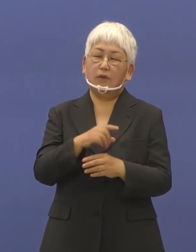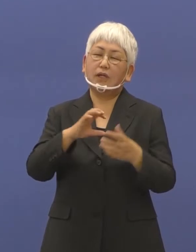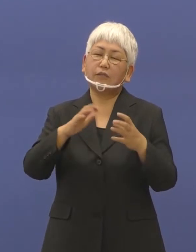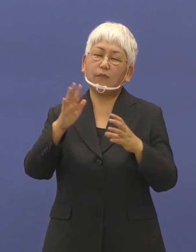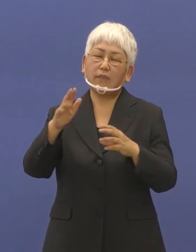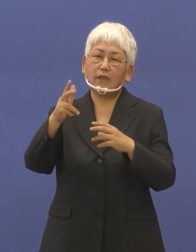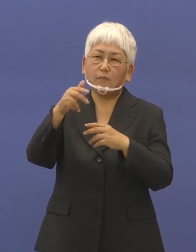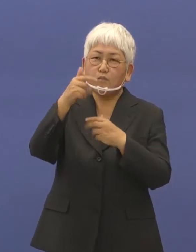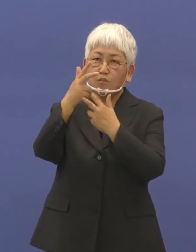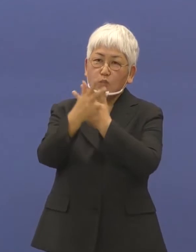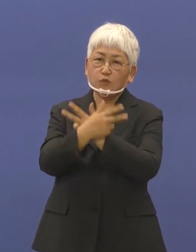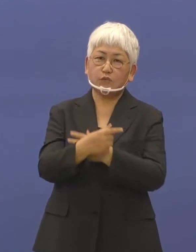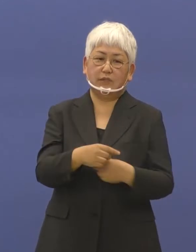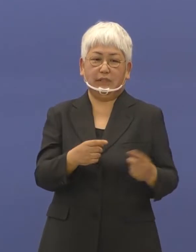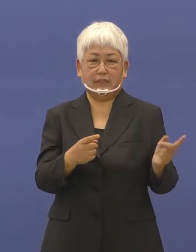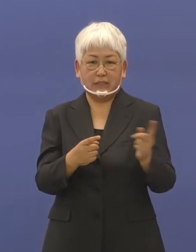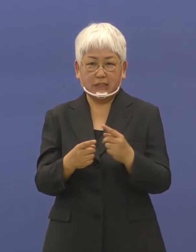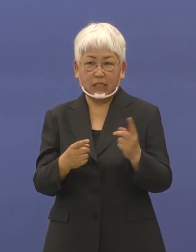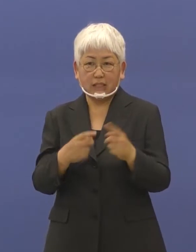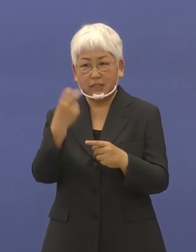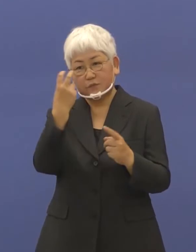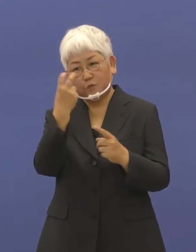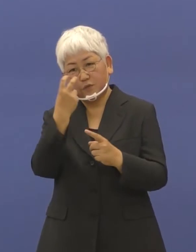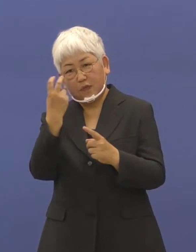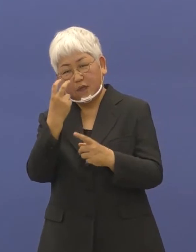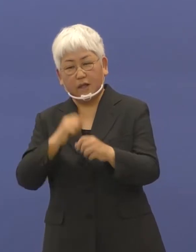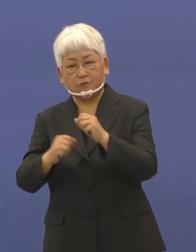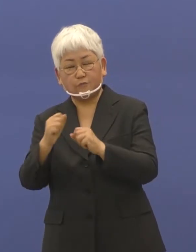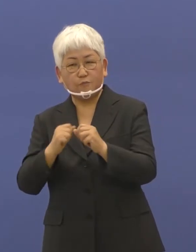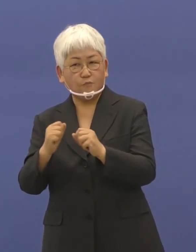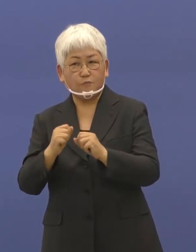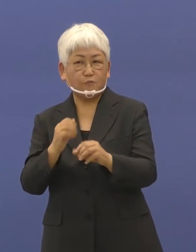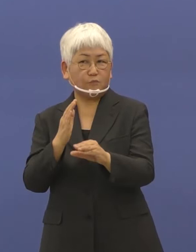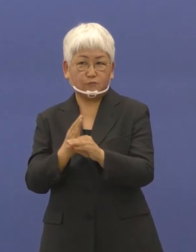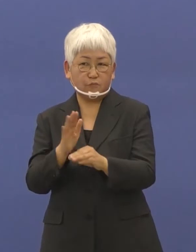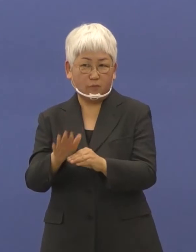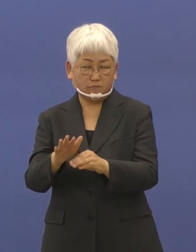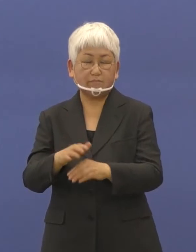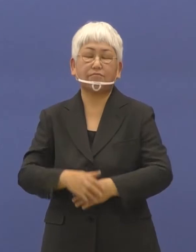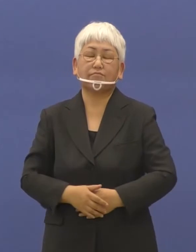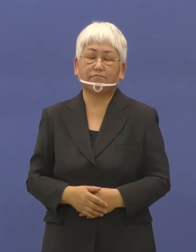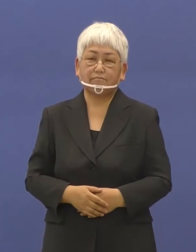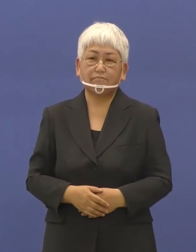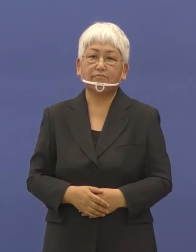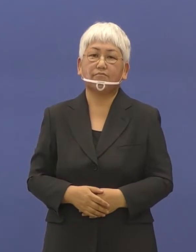県北にこう入ってきてくれているという状況になっています。